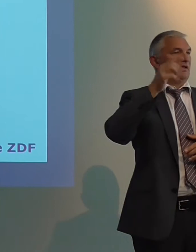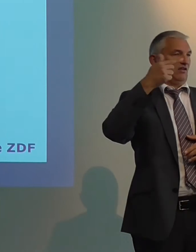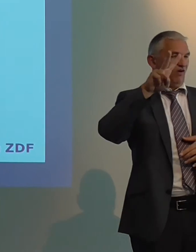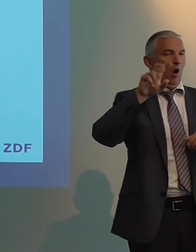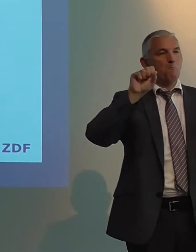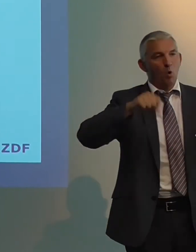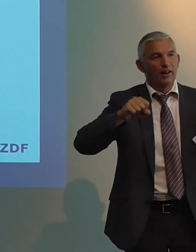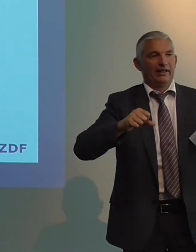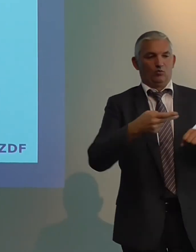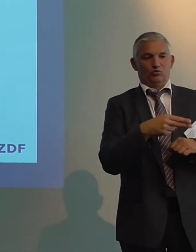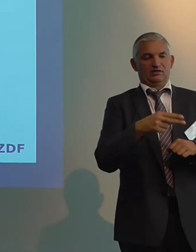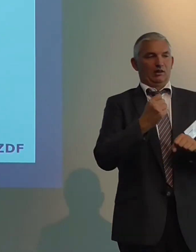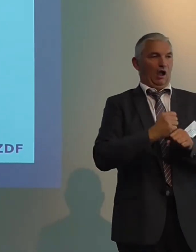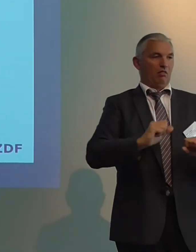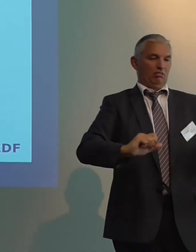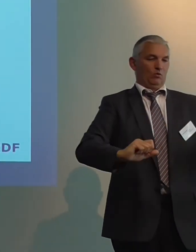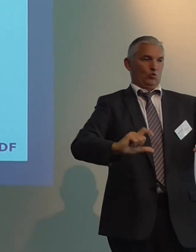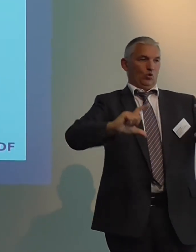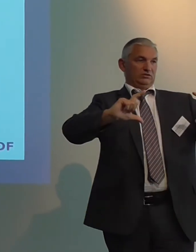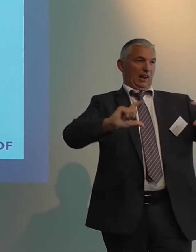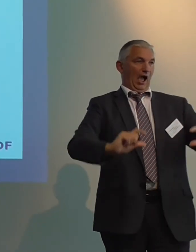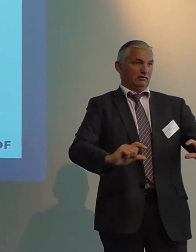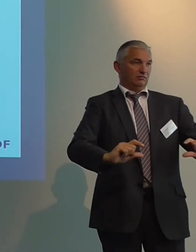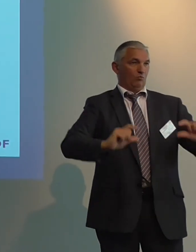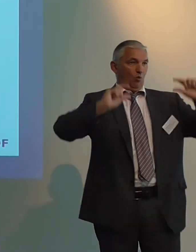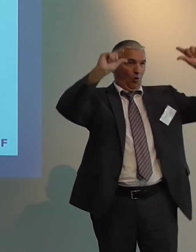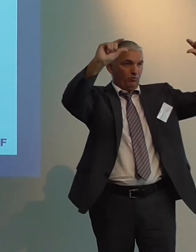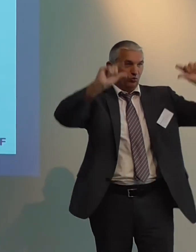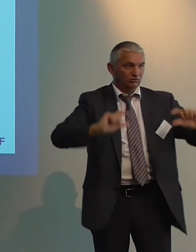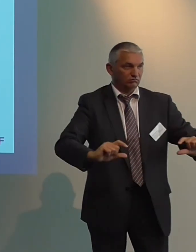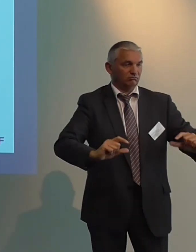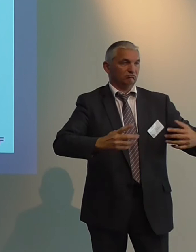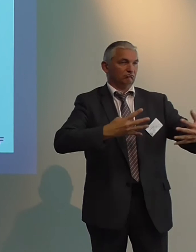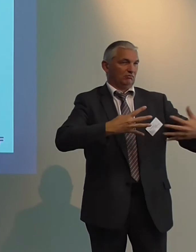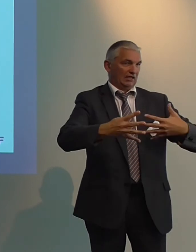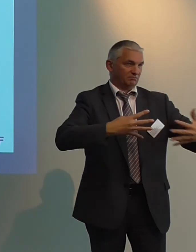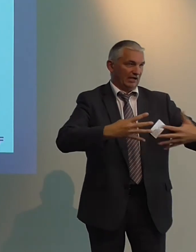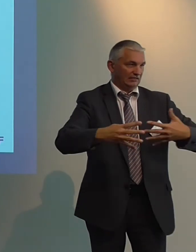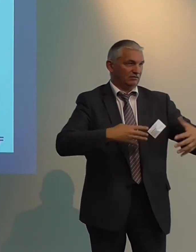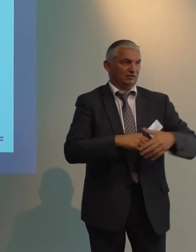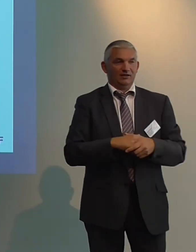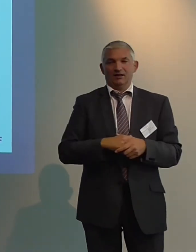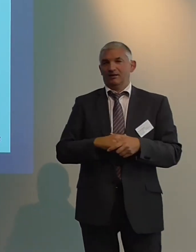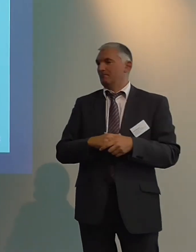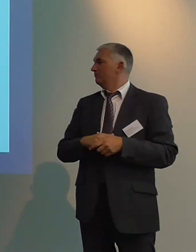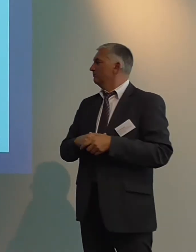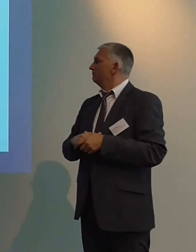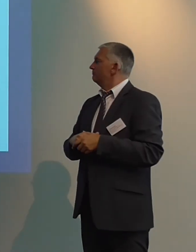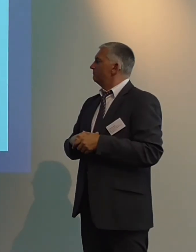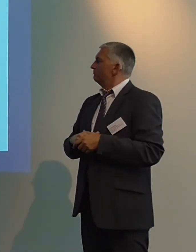Die neue Entwicklung HBB-TV, die es gibt, wo man Untertitel auch entsprechend individuell anpassen kann an die